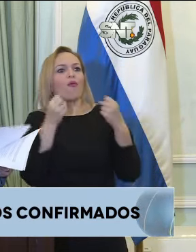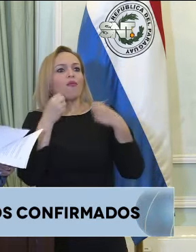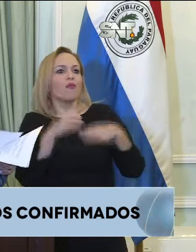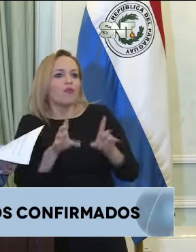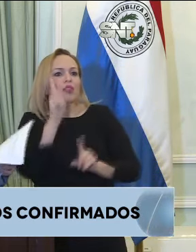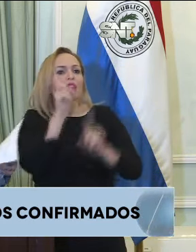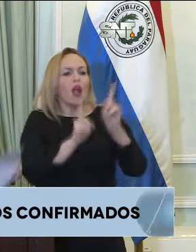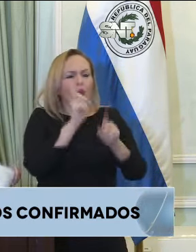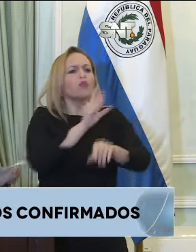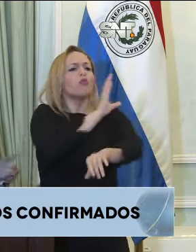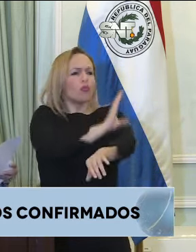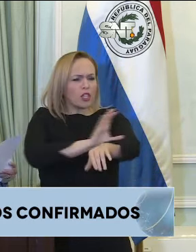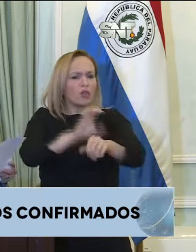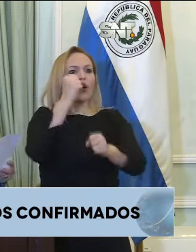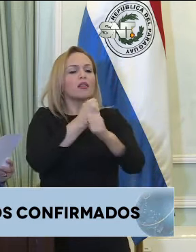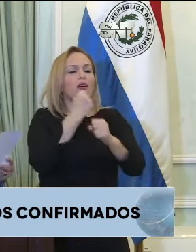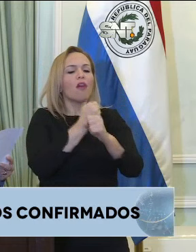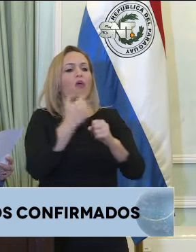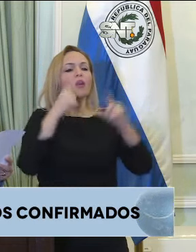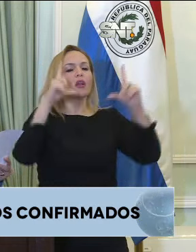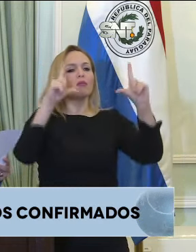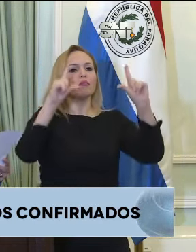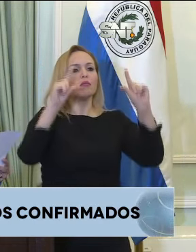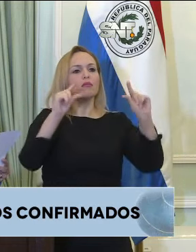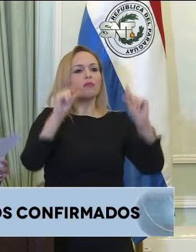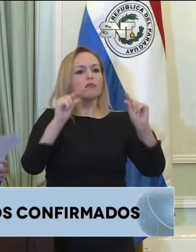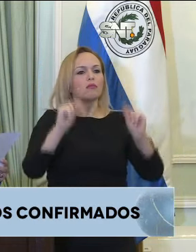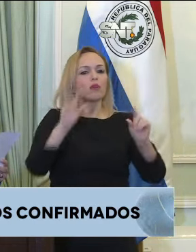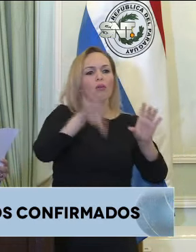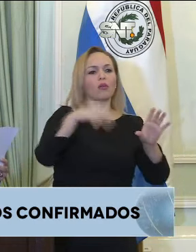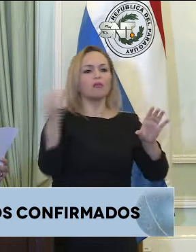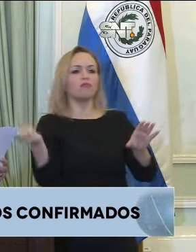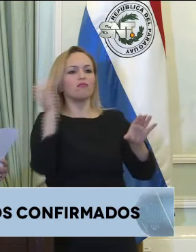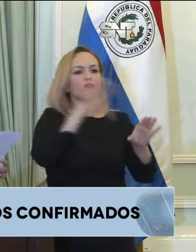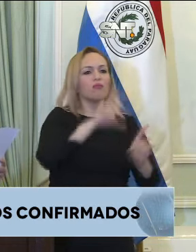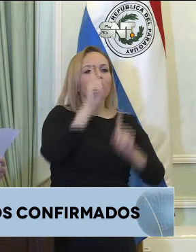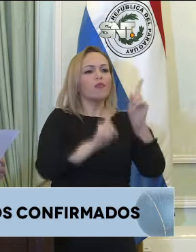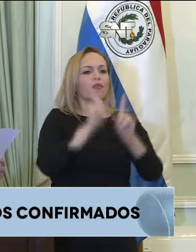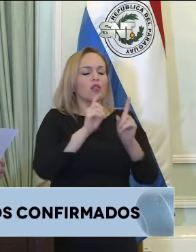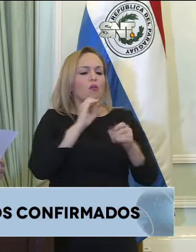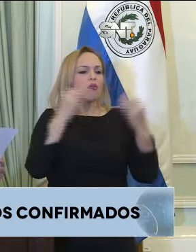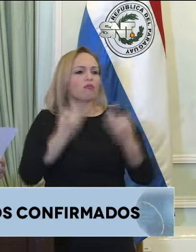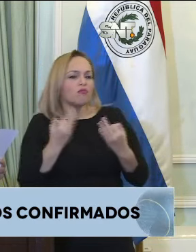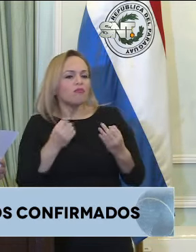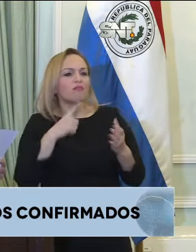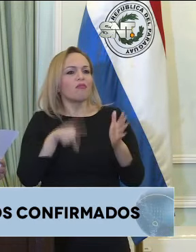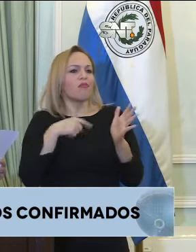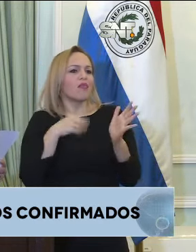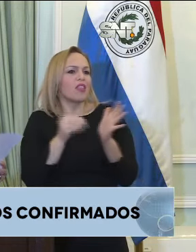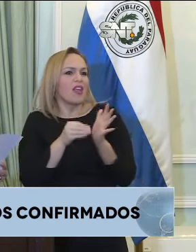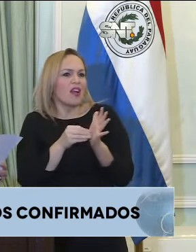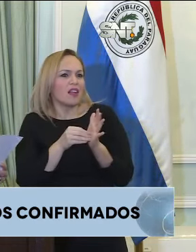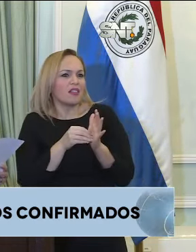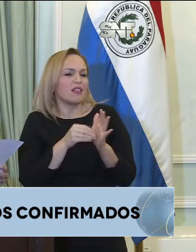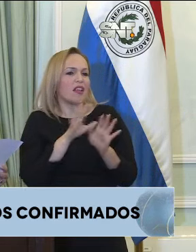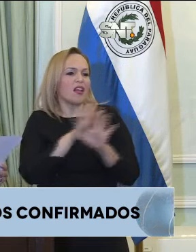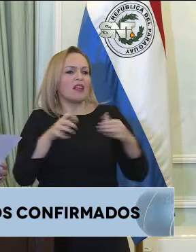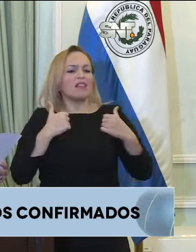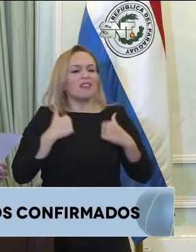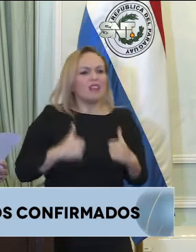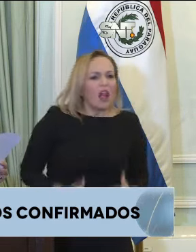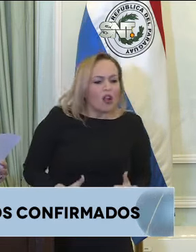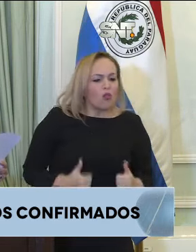vinculadas al comercio exterior, recolección y transporte y tratamiento de residuos sólidos y residuos generados en establecimientos